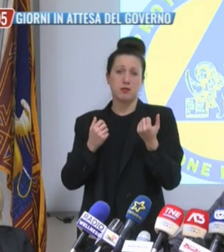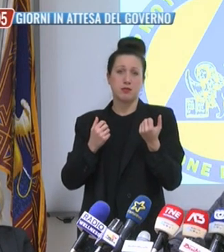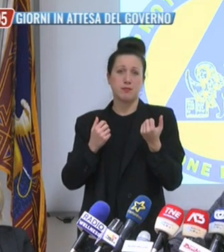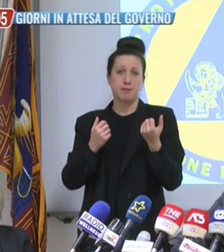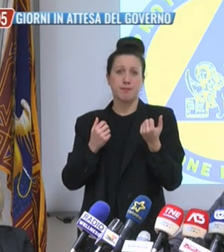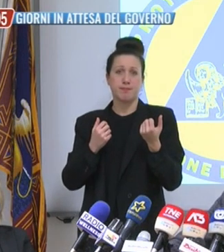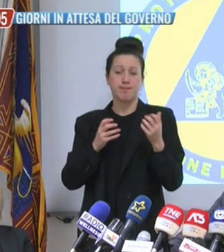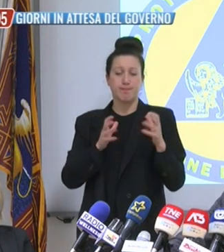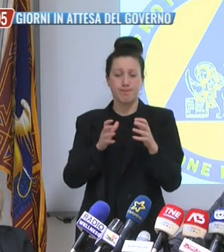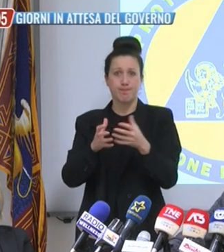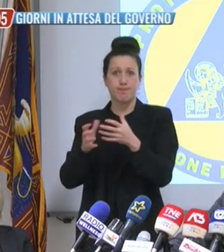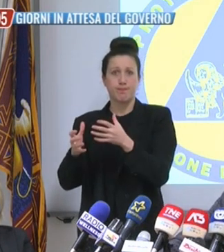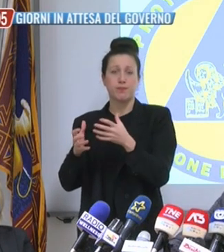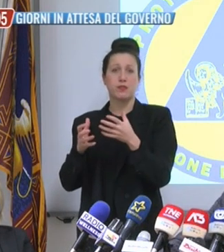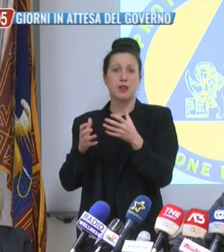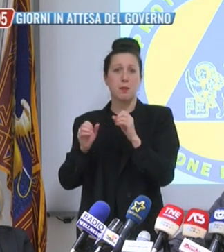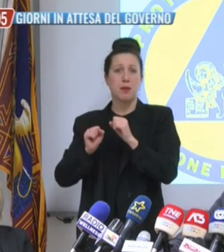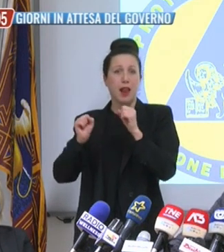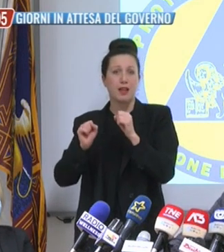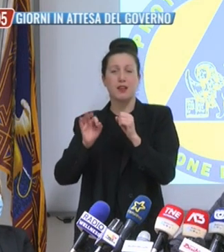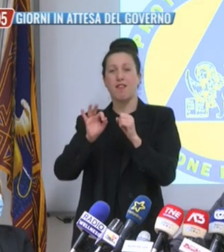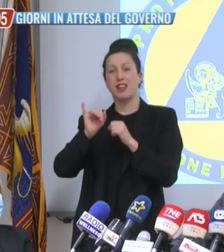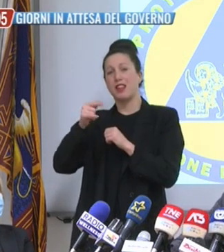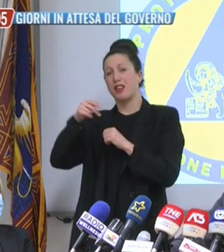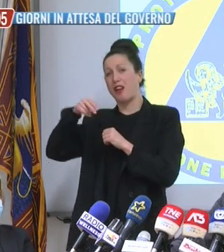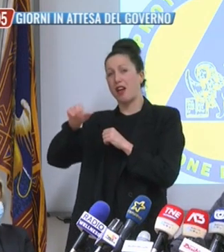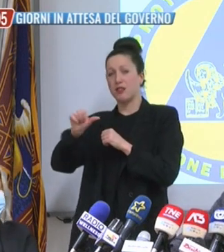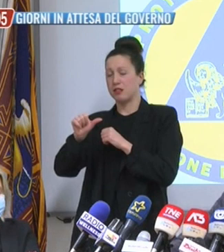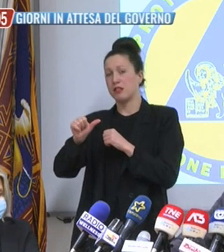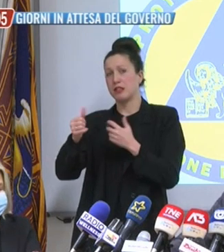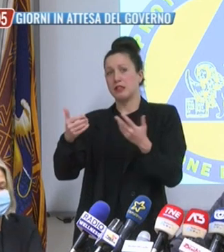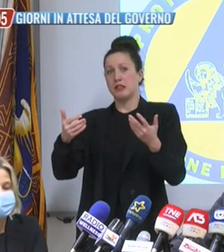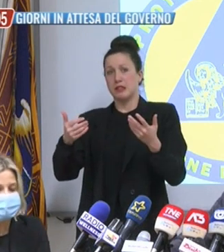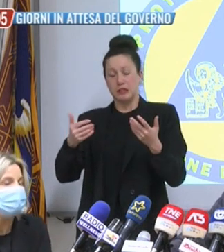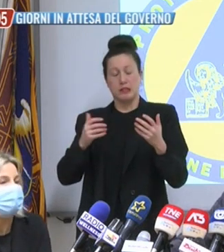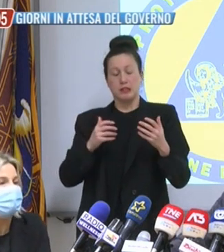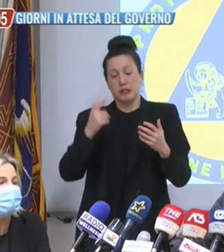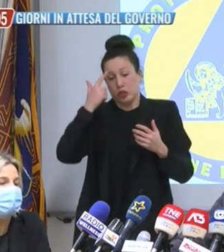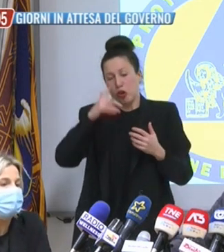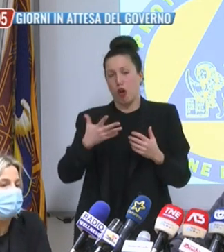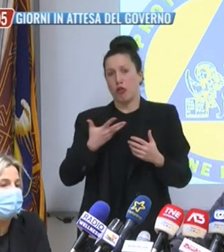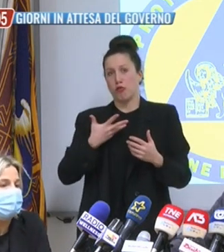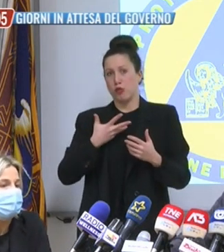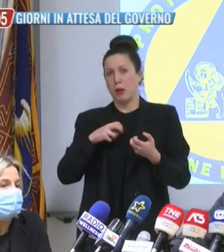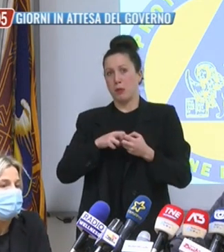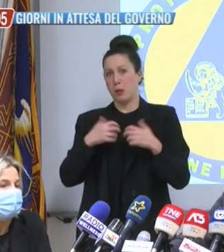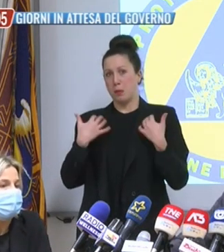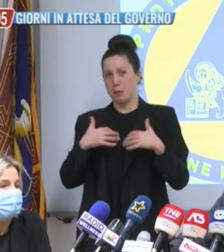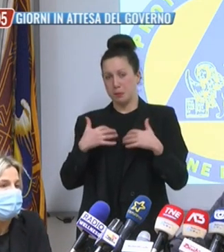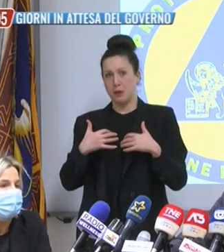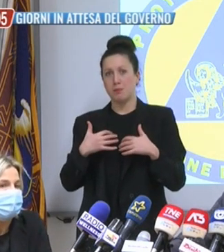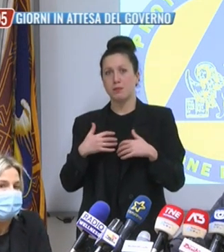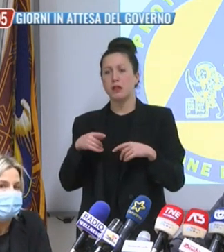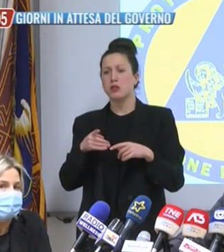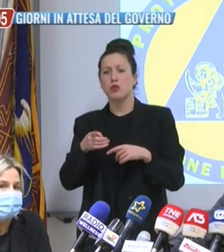poi tutto il tema del fitness. Io spero adesso, il DPCM quando scade? Il 15, quindi spero che si metta a mano e si